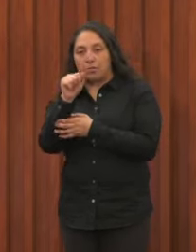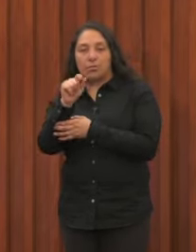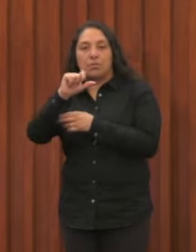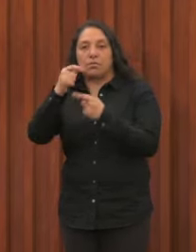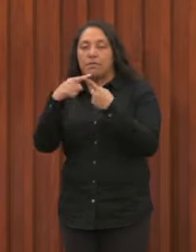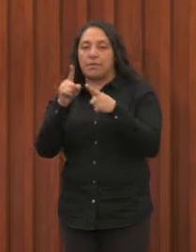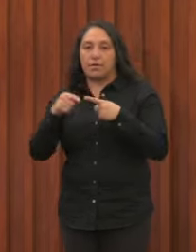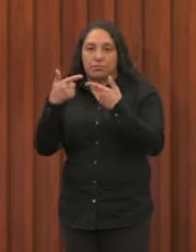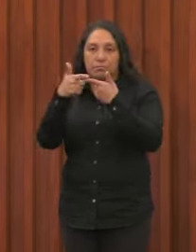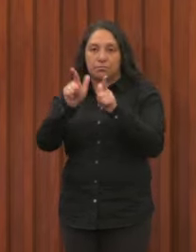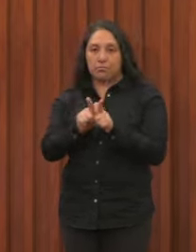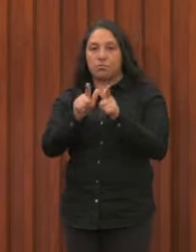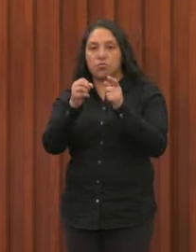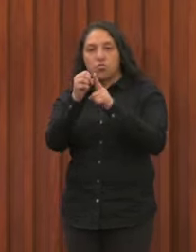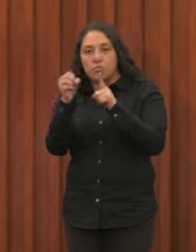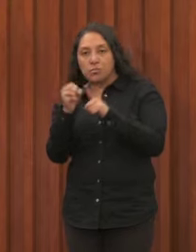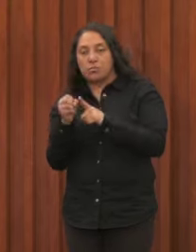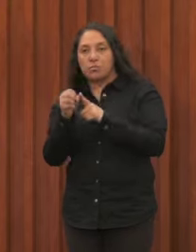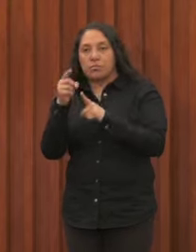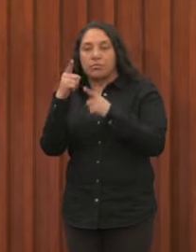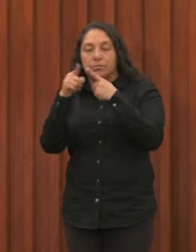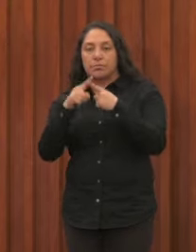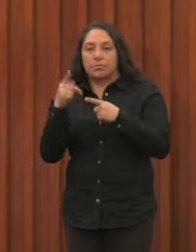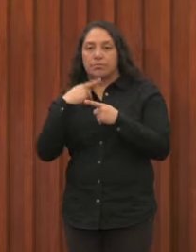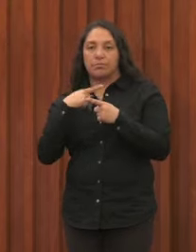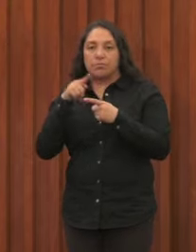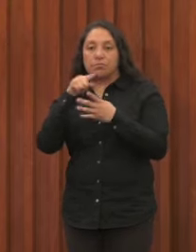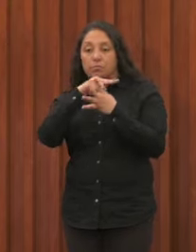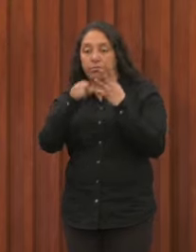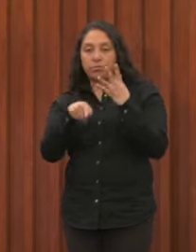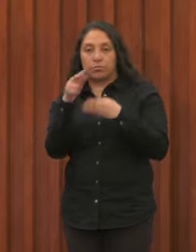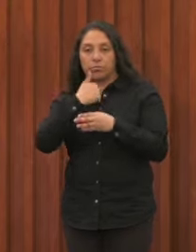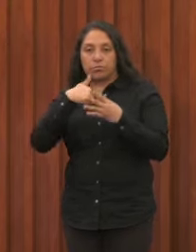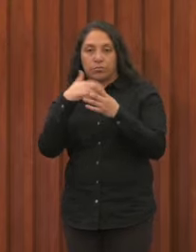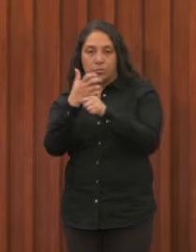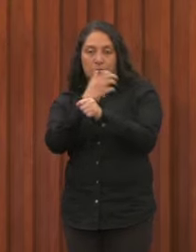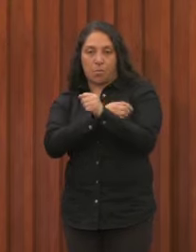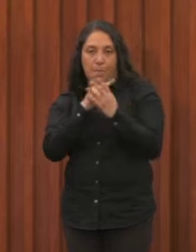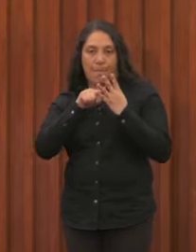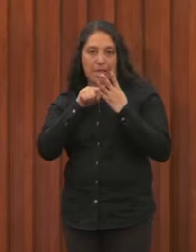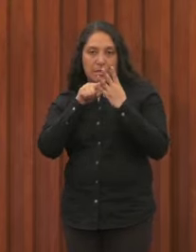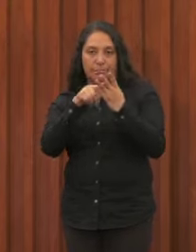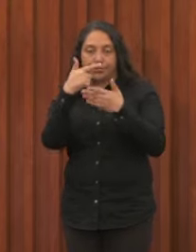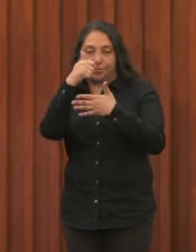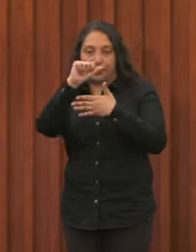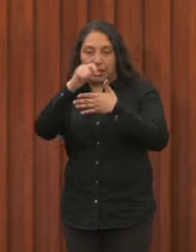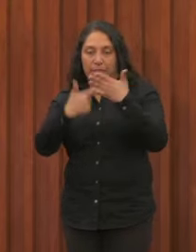mencionó y personas, pues hemos venido acompañando a esta gente. Como ella lo dice,